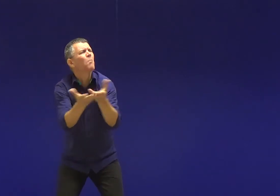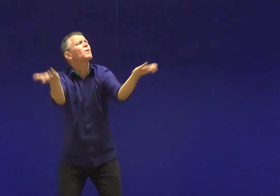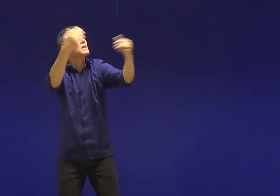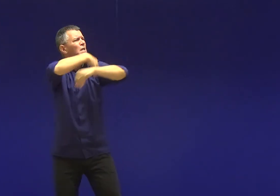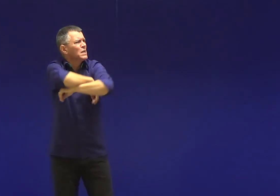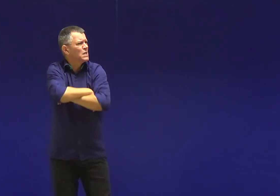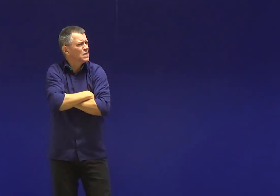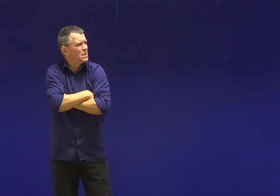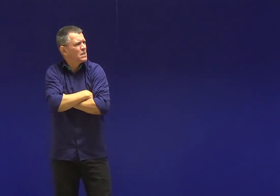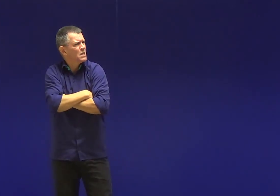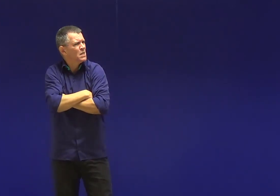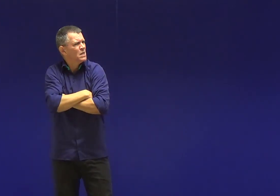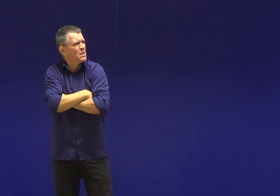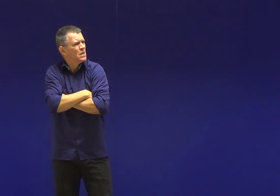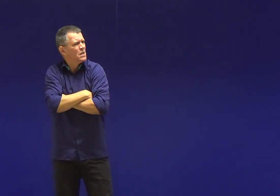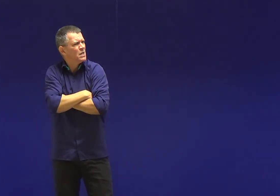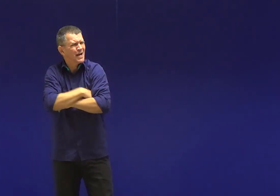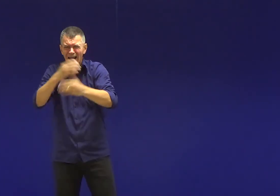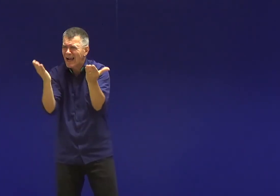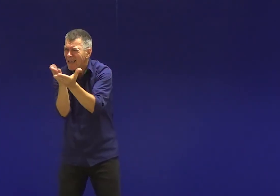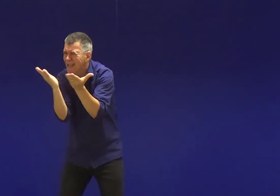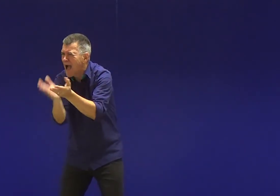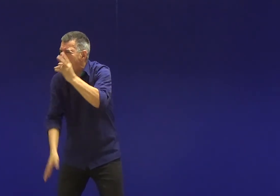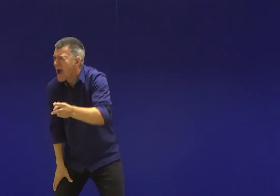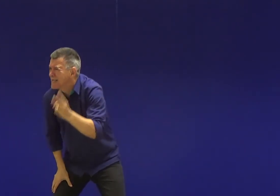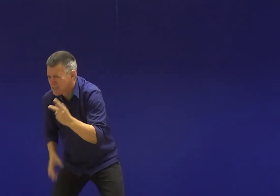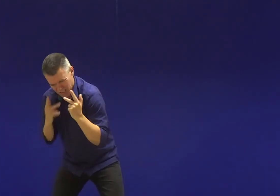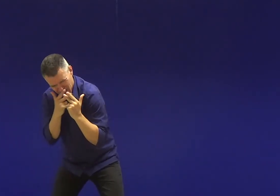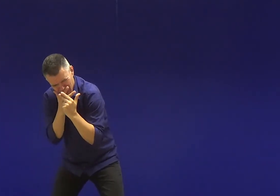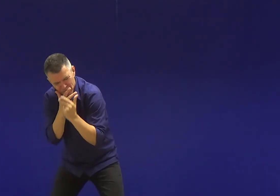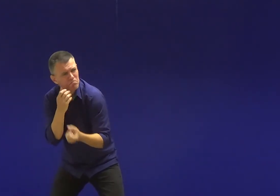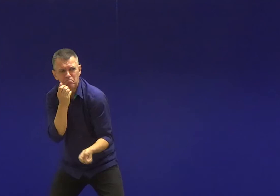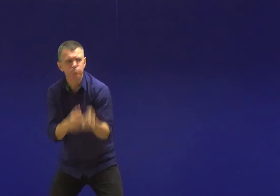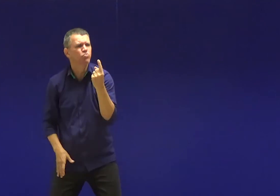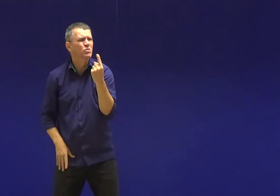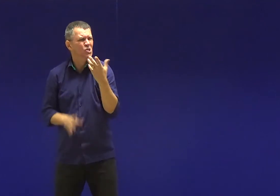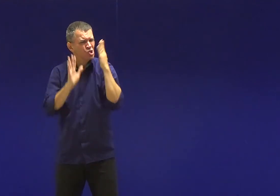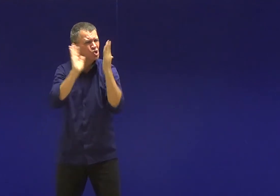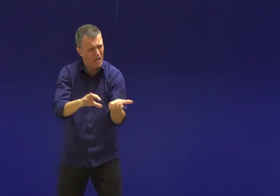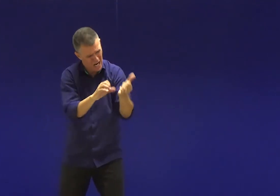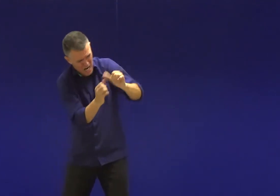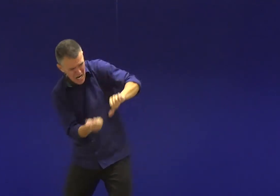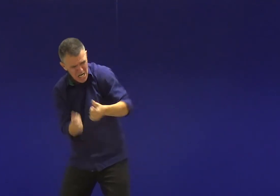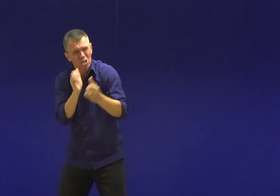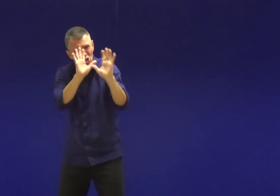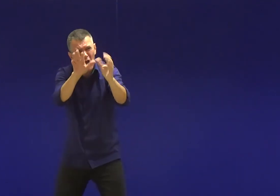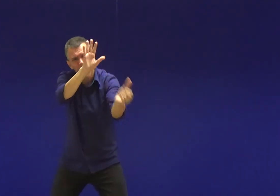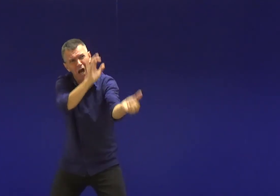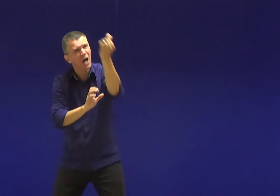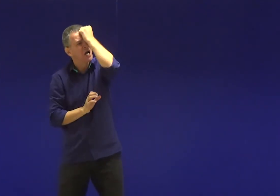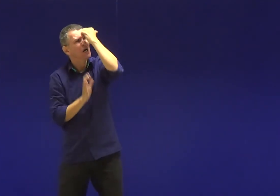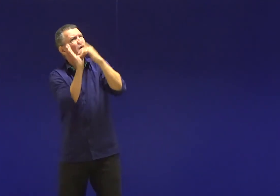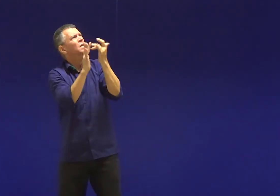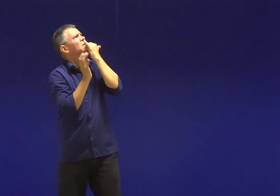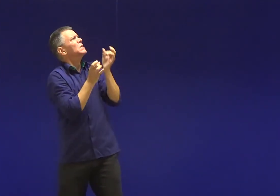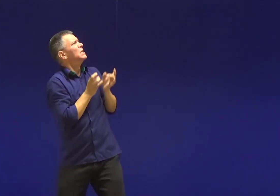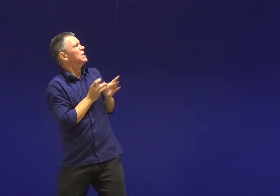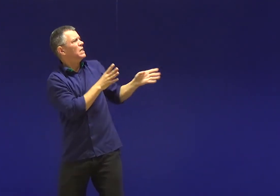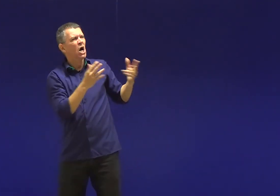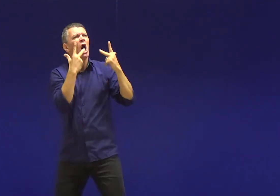Então, por que eu vejo tanta gente fofocando? Espalhando história? A pessoa já é batizada, já se